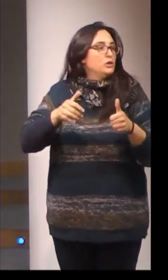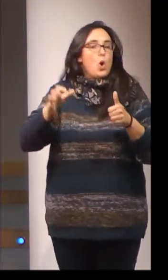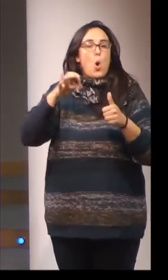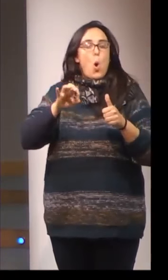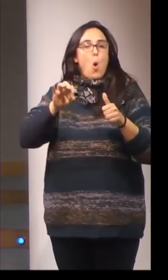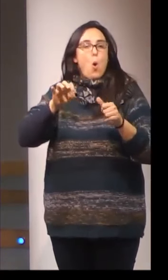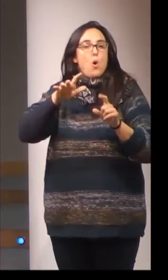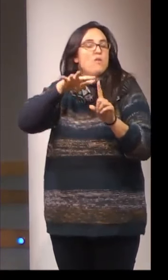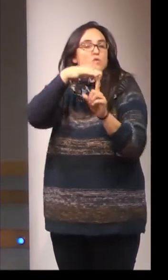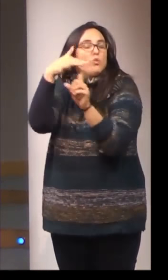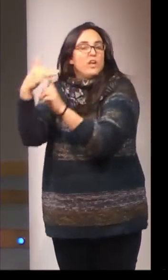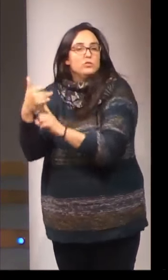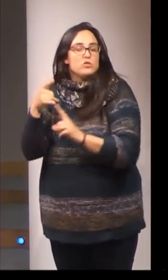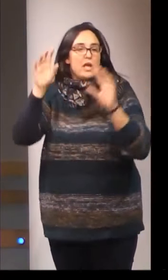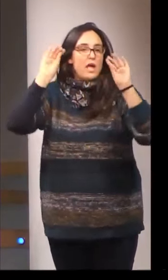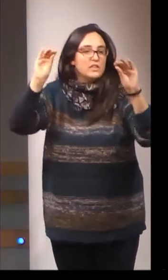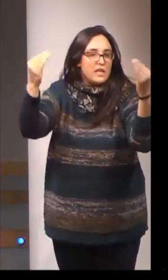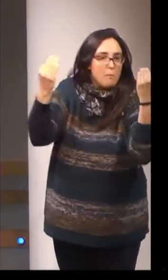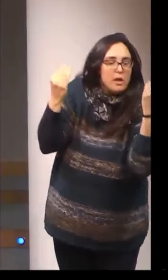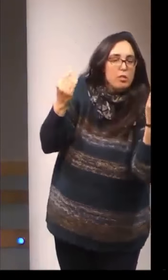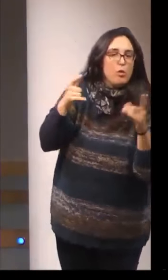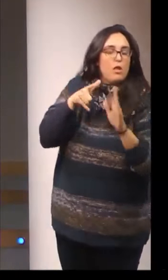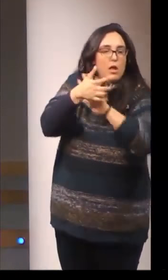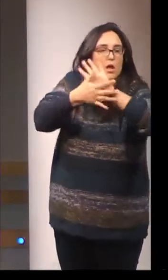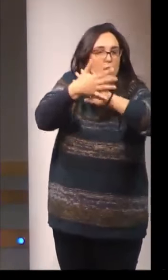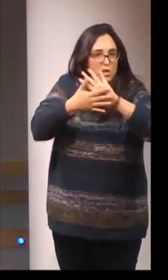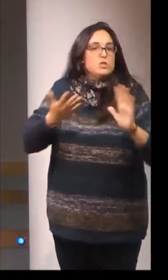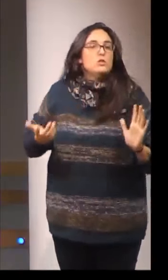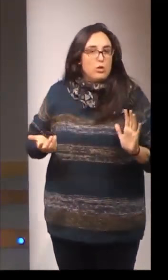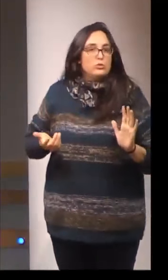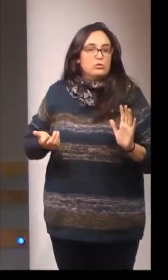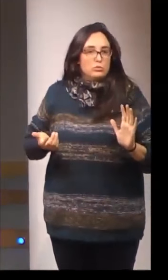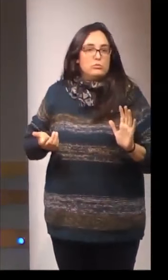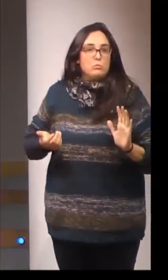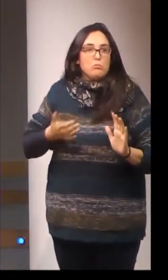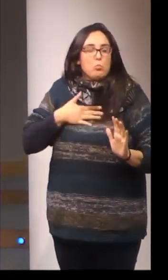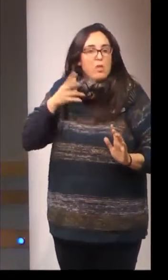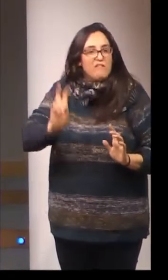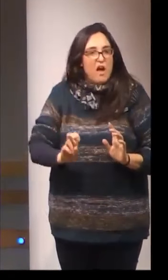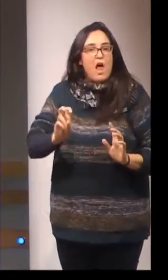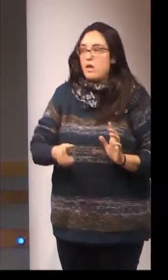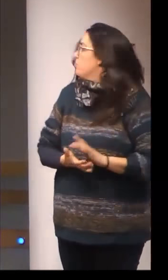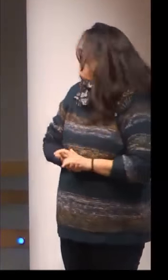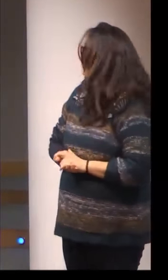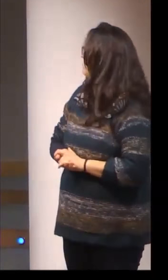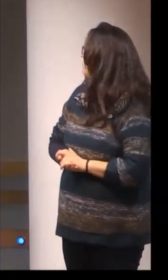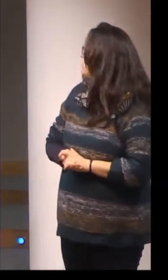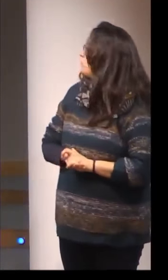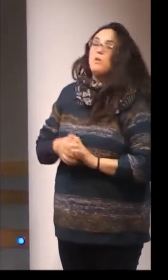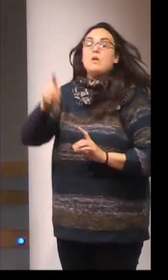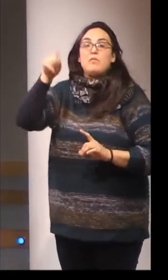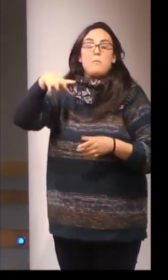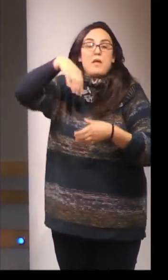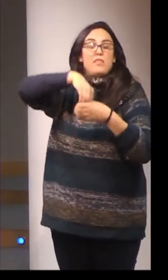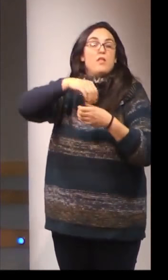de vista de su aplicación en pruebas, exámenes, en diferentes contextos de formación que incluyan la lengua de signos y que puede resultar de